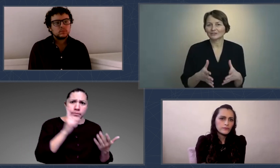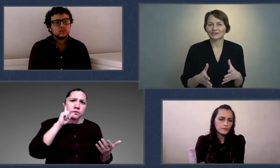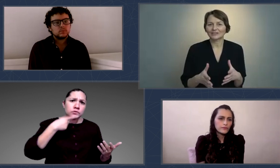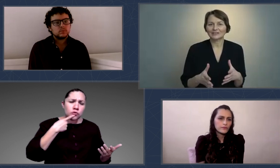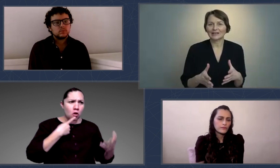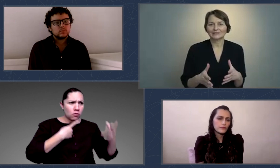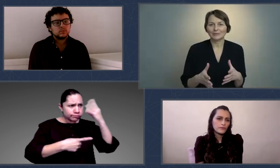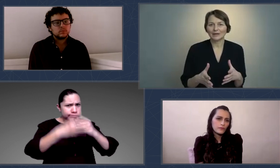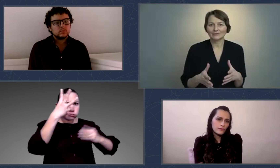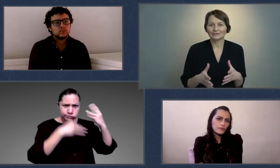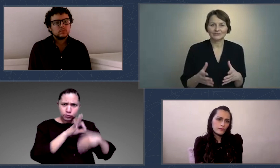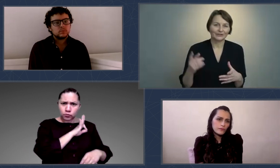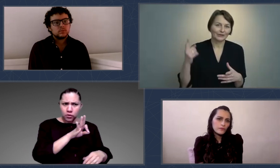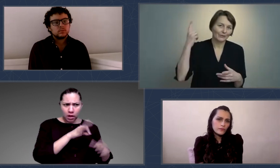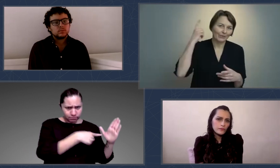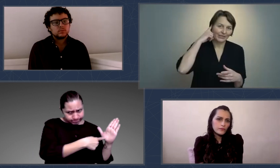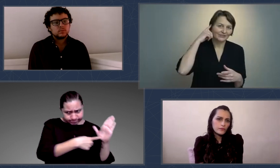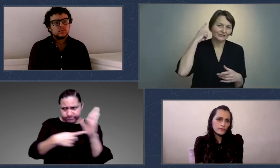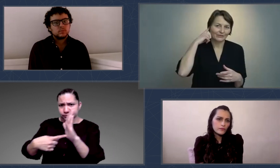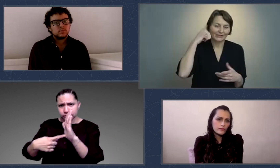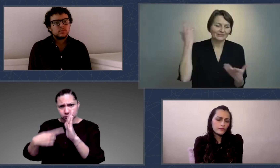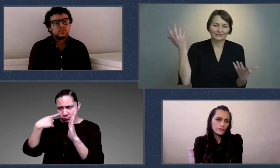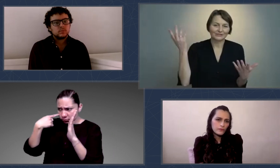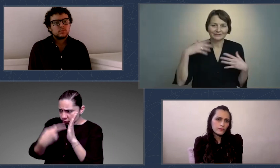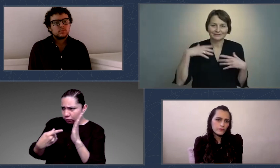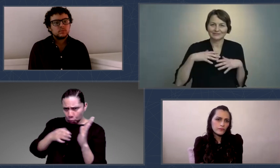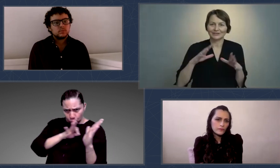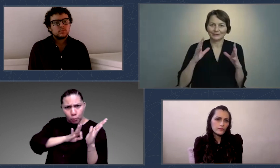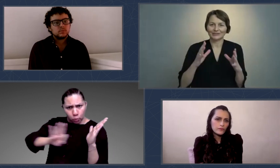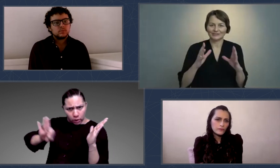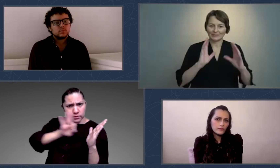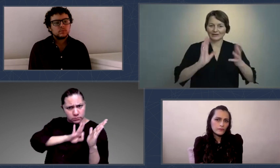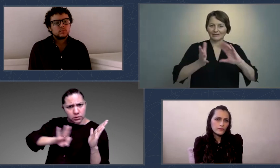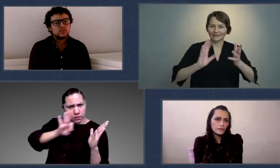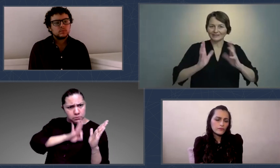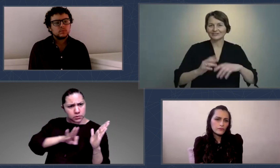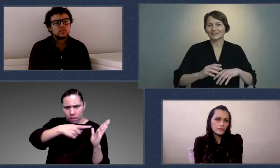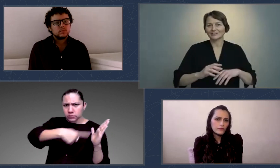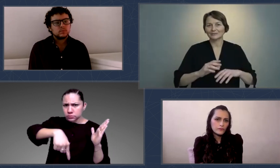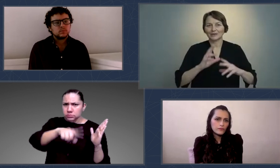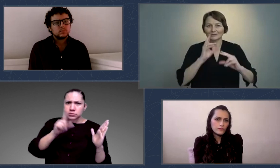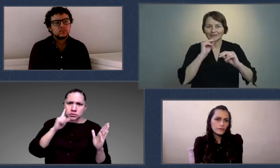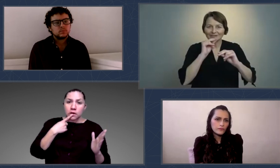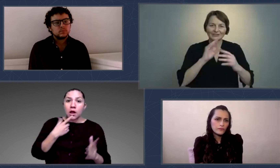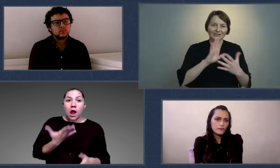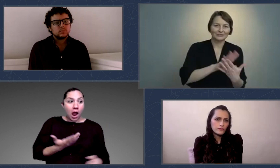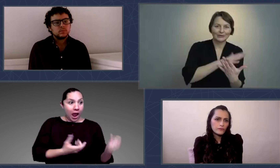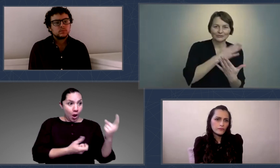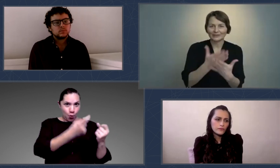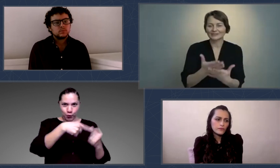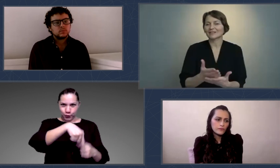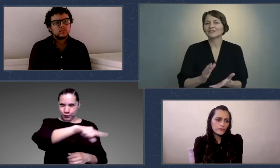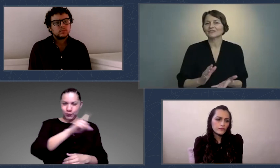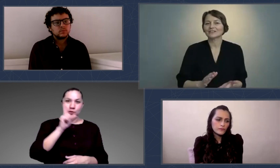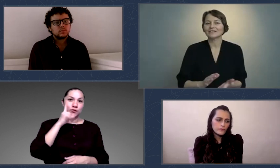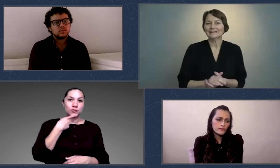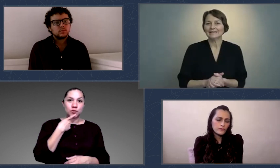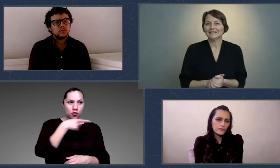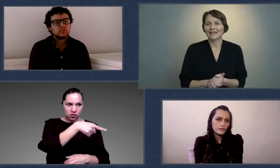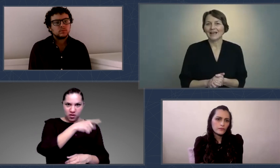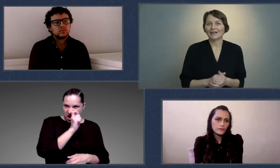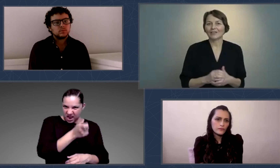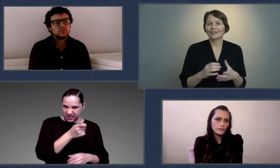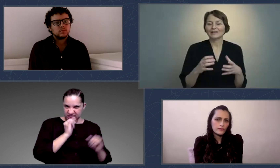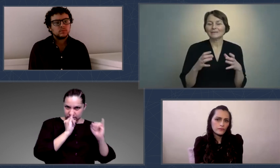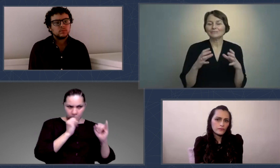las personas oyentes o sordas que sean intérpretes, deben estar participando en la red, porque se trata